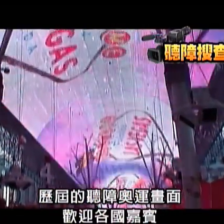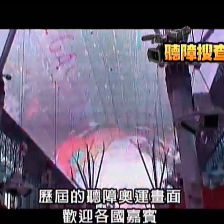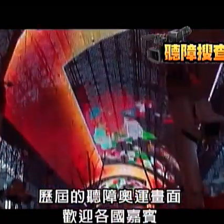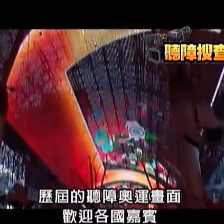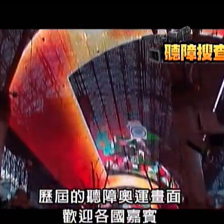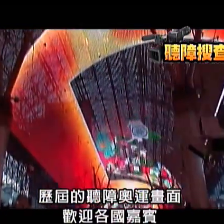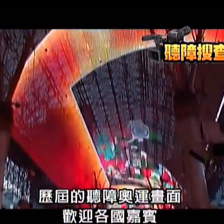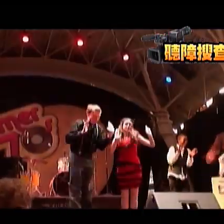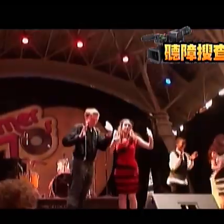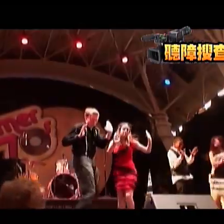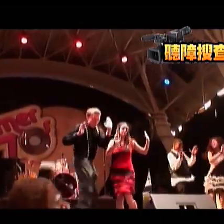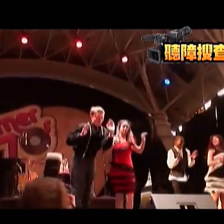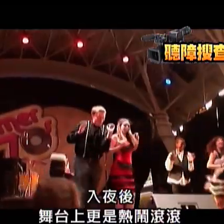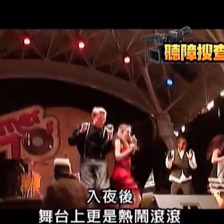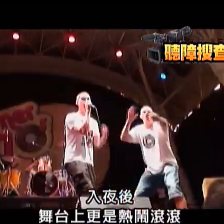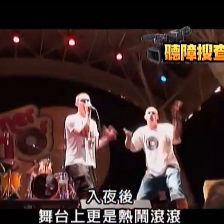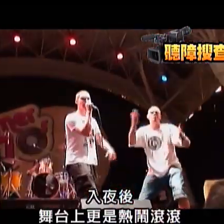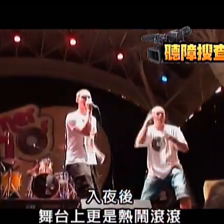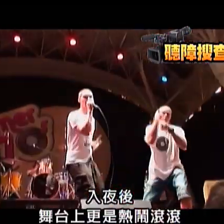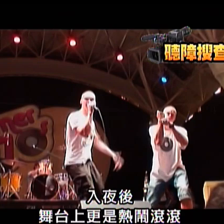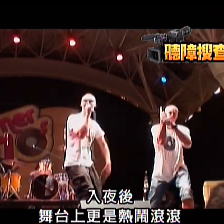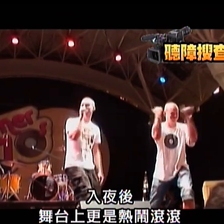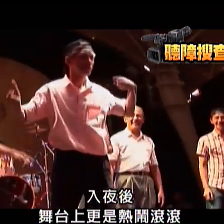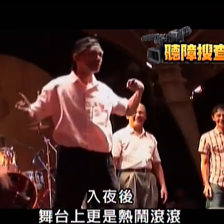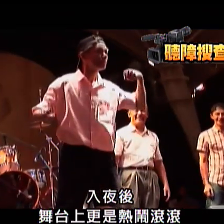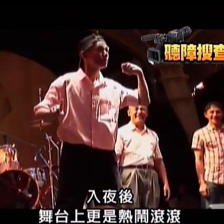嘉宾。入夜后，舞台上更是热闹滚滚，